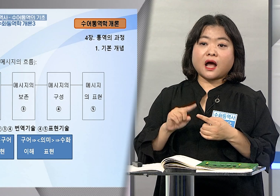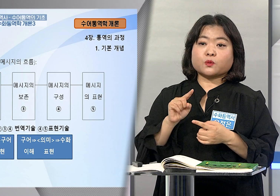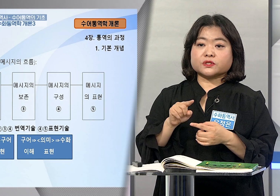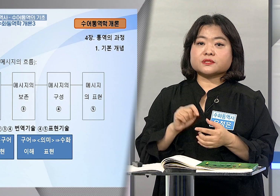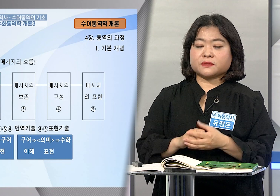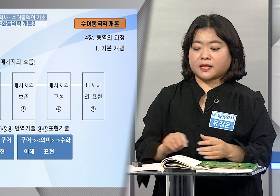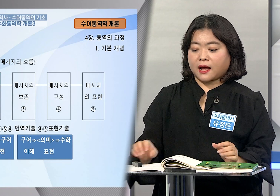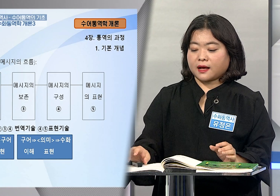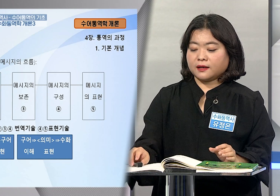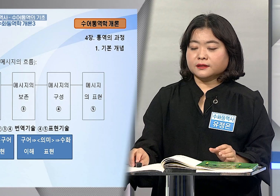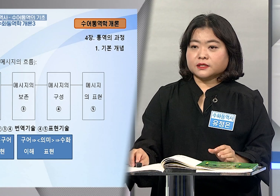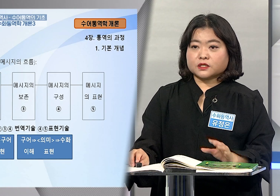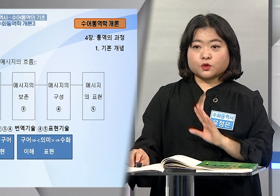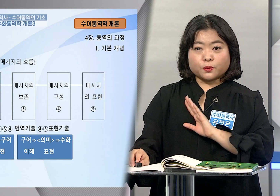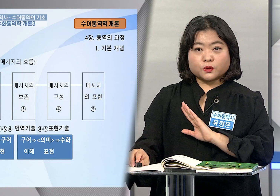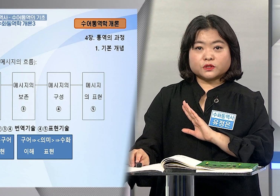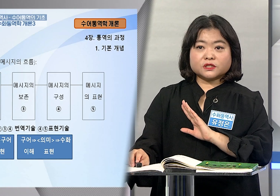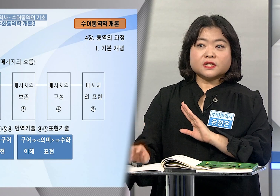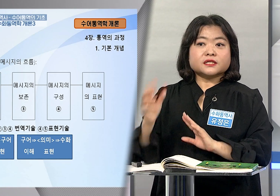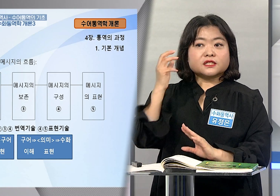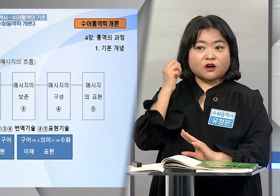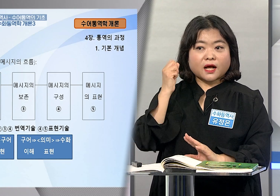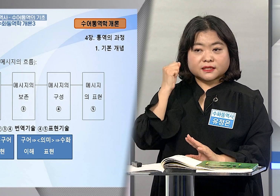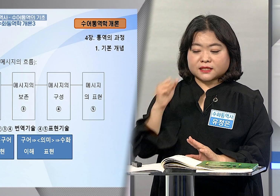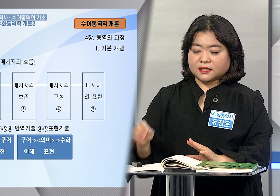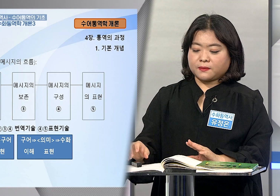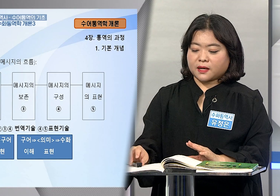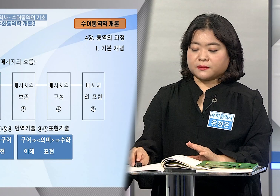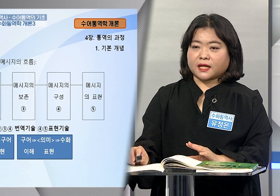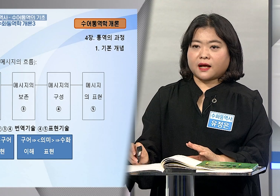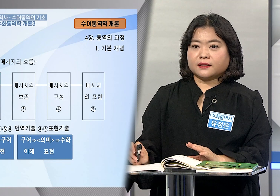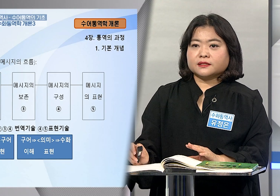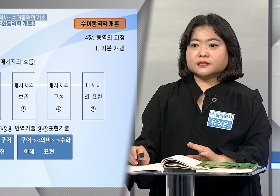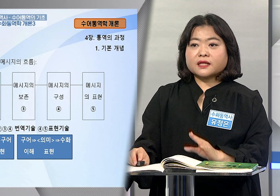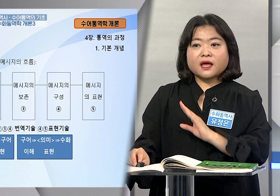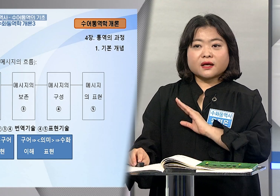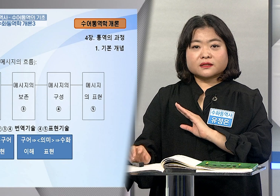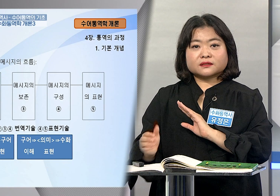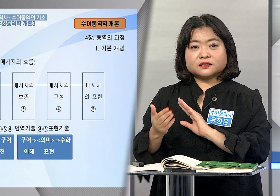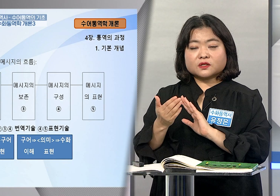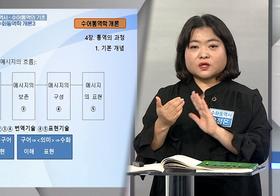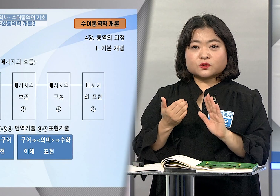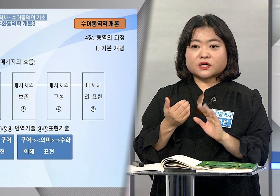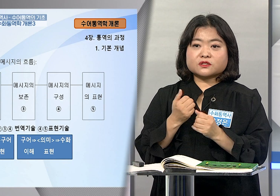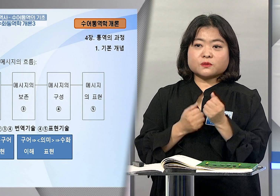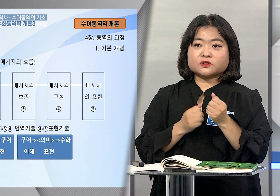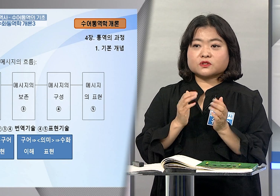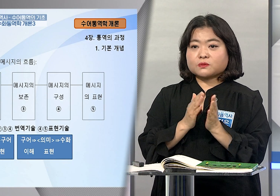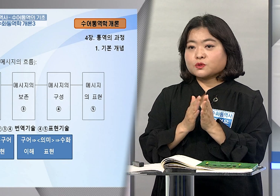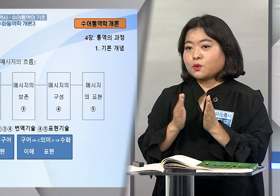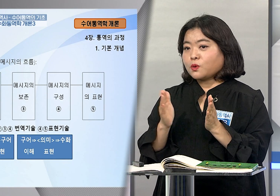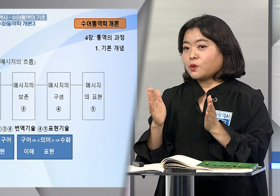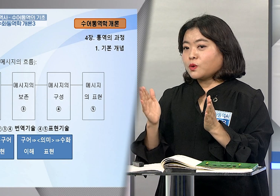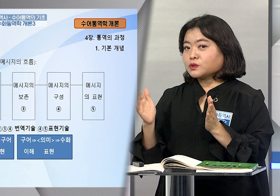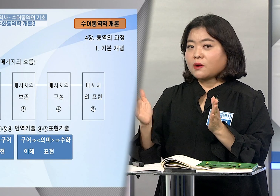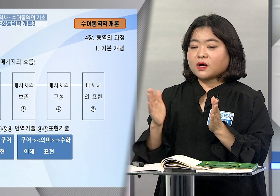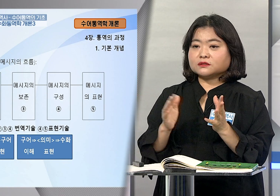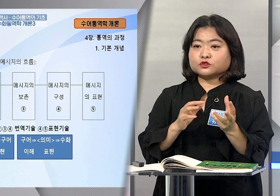하고 있습니다. 자, 이 표를 기억하시기 바랍니다. 근데 그전에도 제가 설명드렸지만 이 상황은